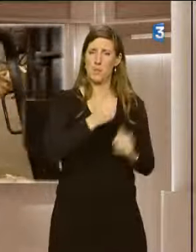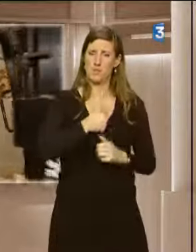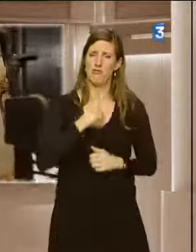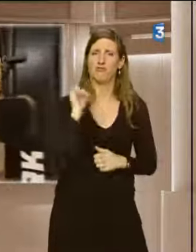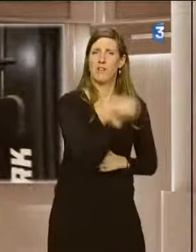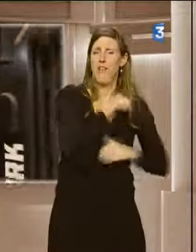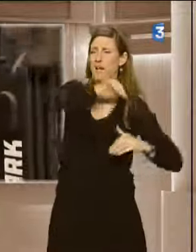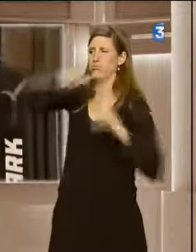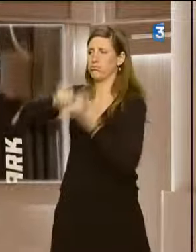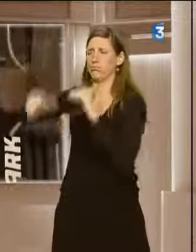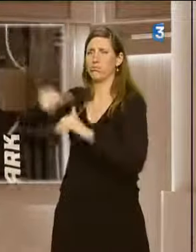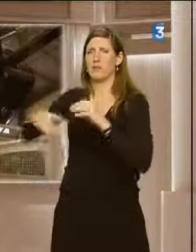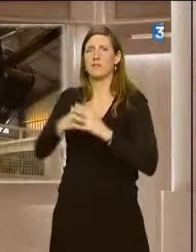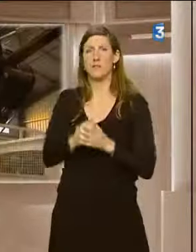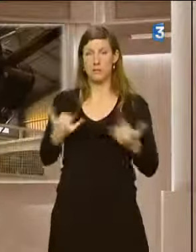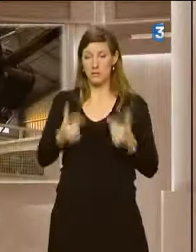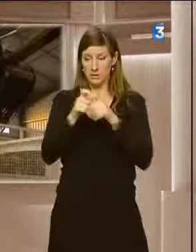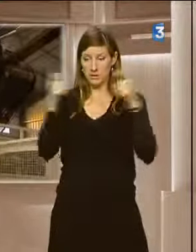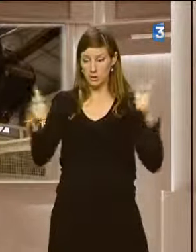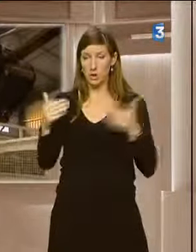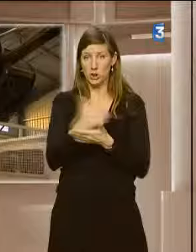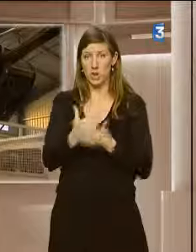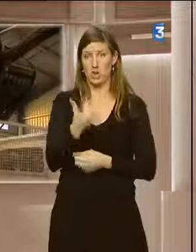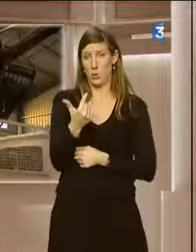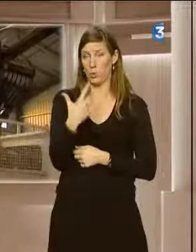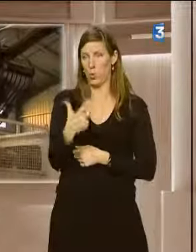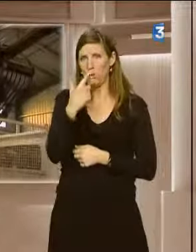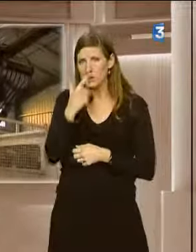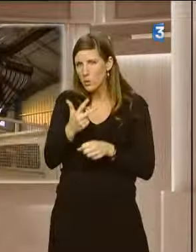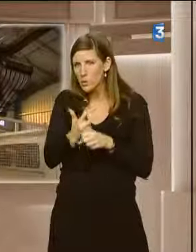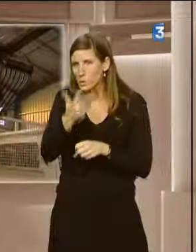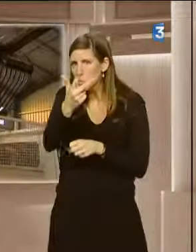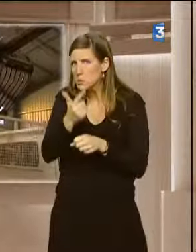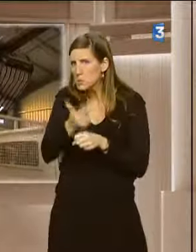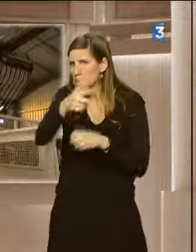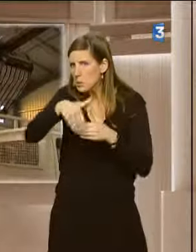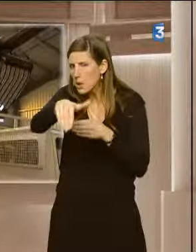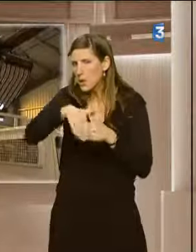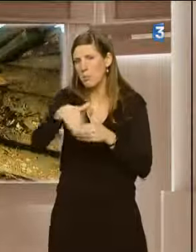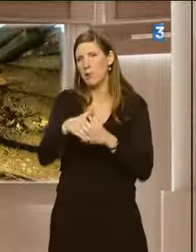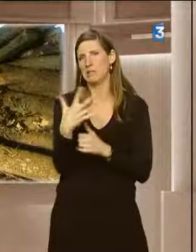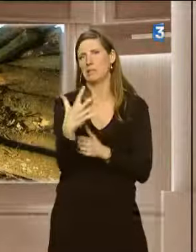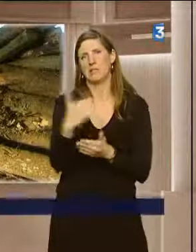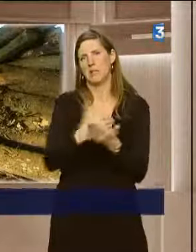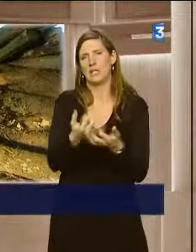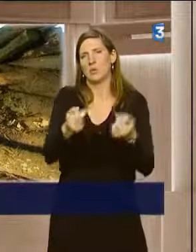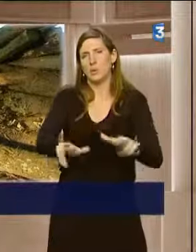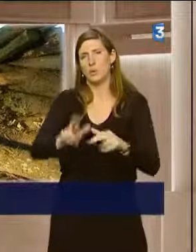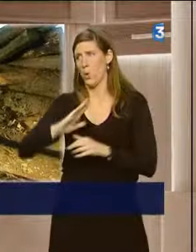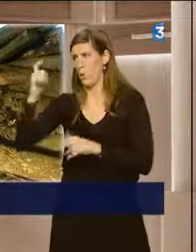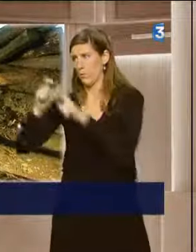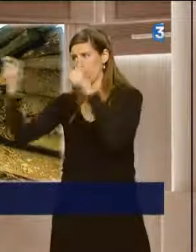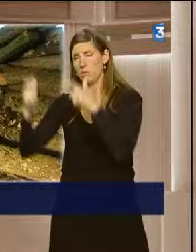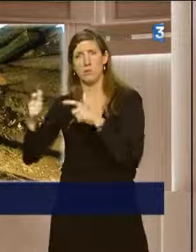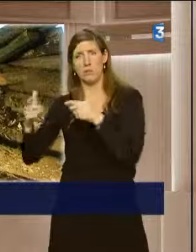On est déjà sur 2 ou 3 personnes et là, moi, je compte que d'ici 2-3 ans, on se retrouve à 5-6 personnes. Moi, j'ai des collègues du côté de Bordeaux, c'est pareil, ils ont démarré comme